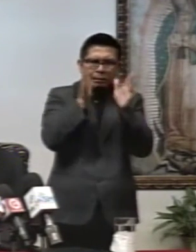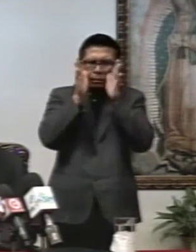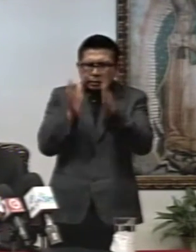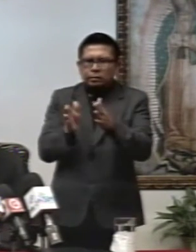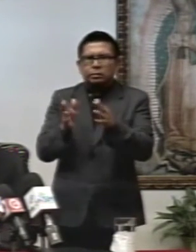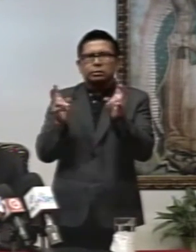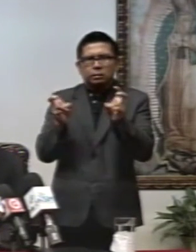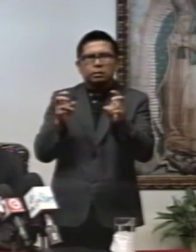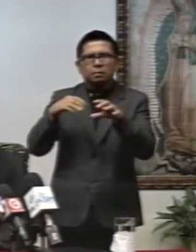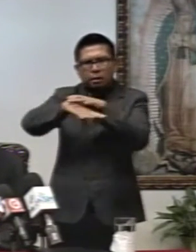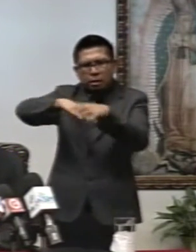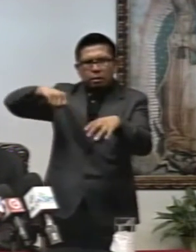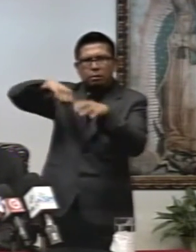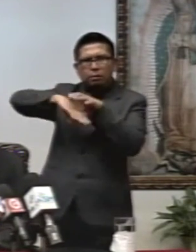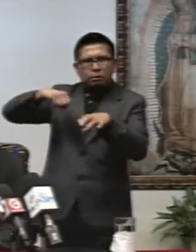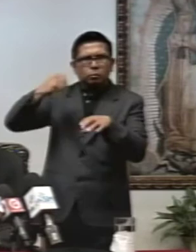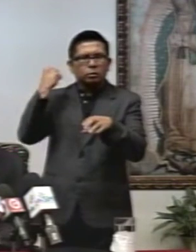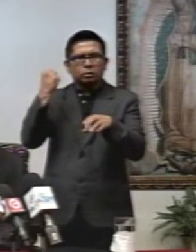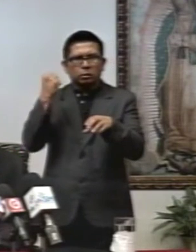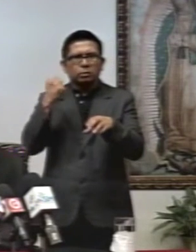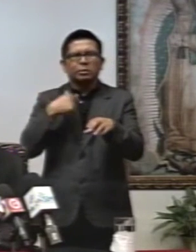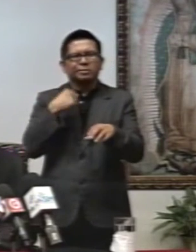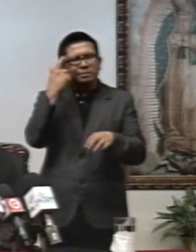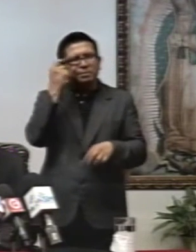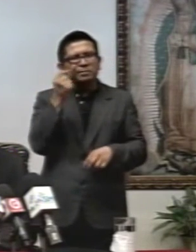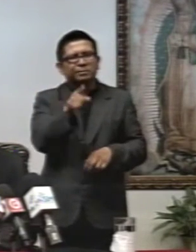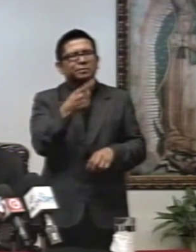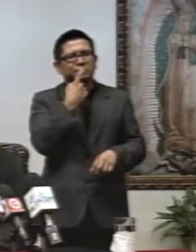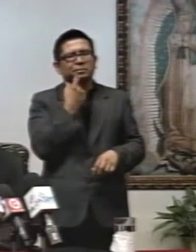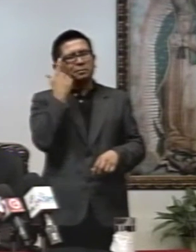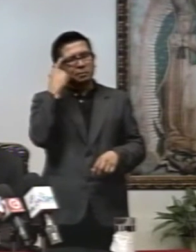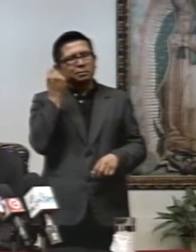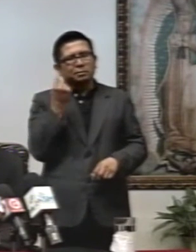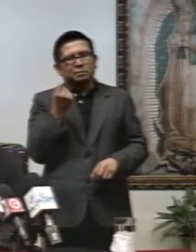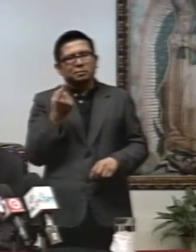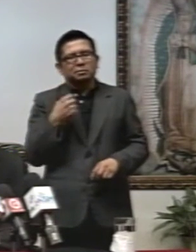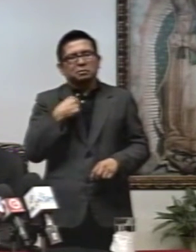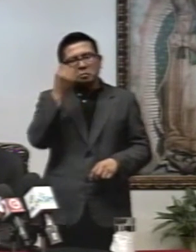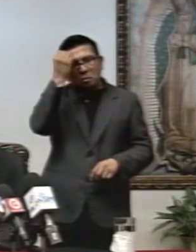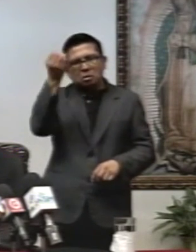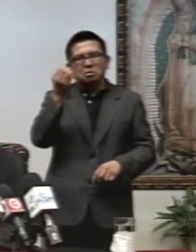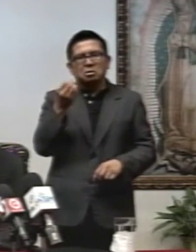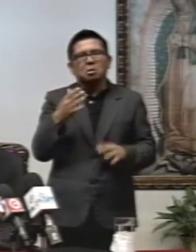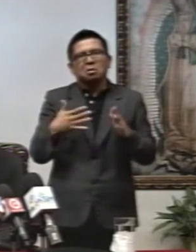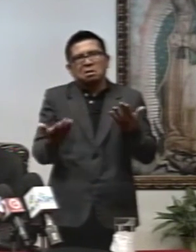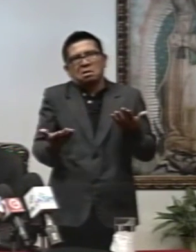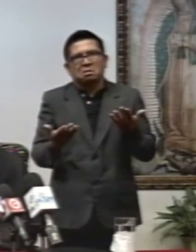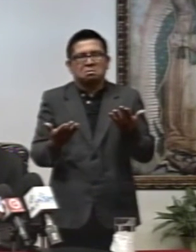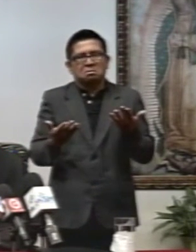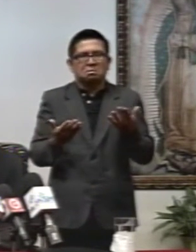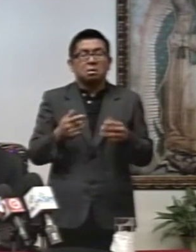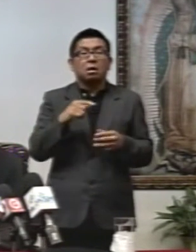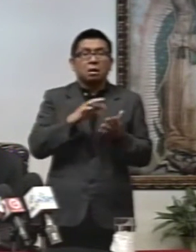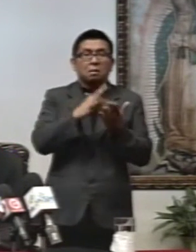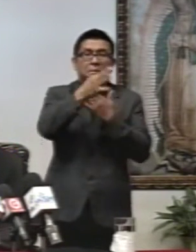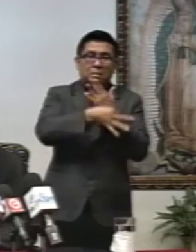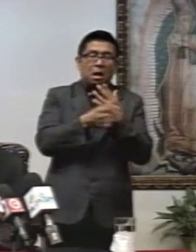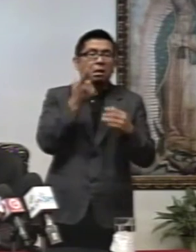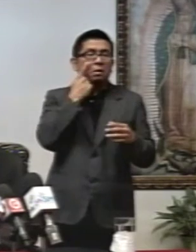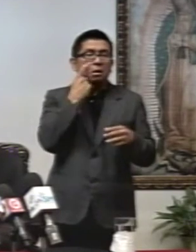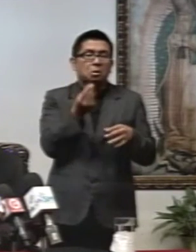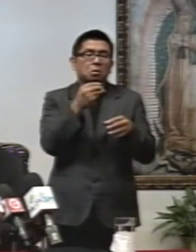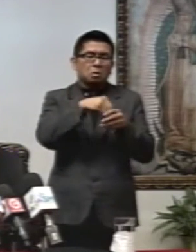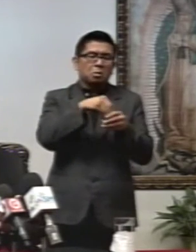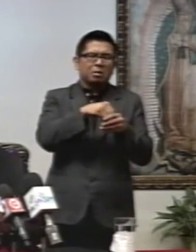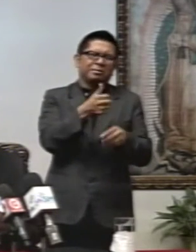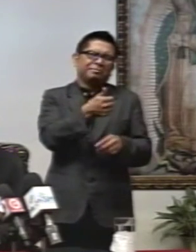esto que es tan importante. Comprendo lo que usted me ha preguntado, que si este plan de austeridad será cosa buena.